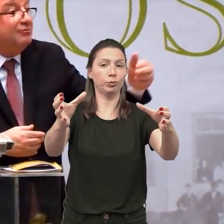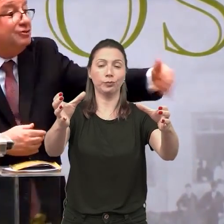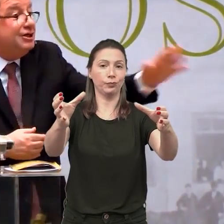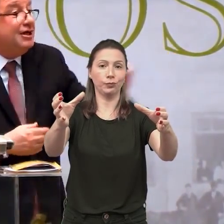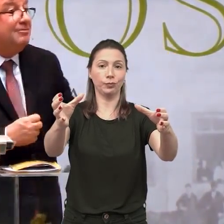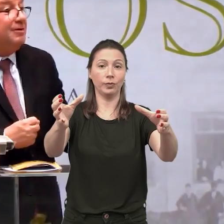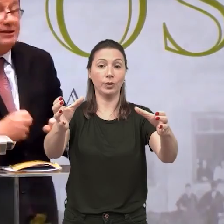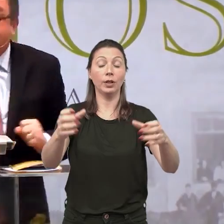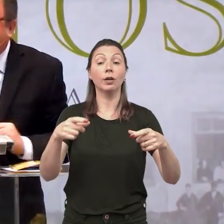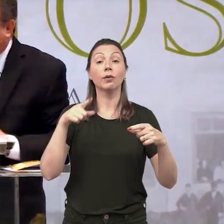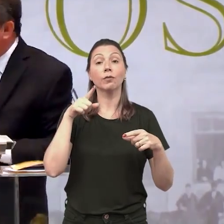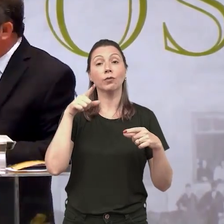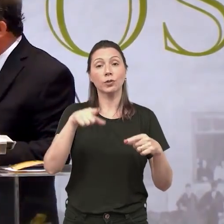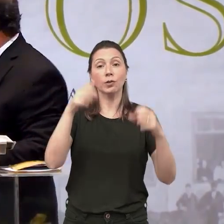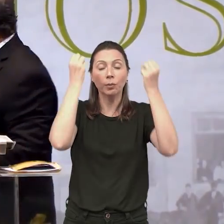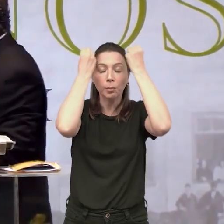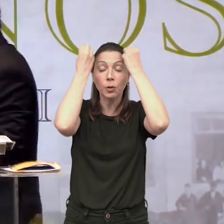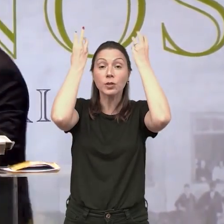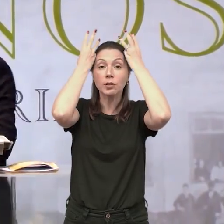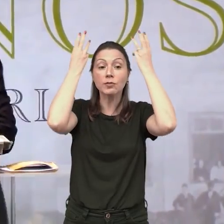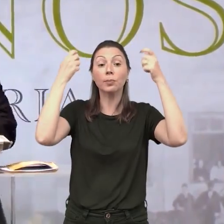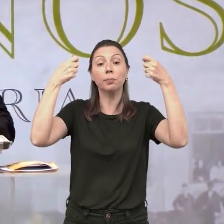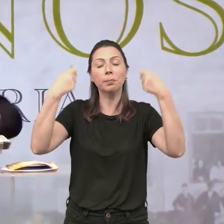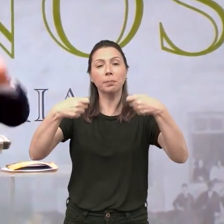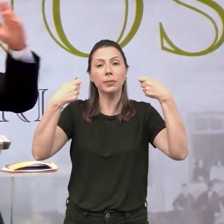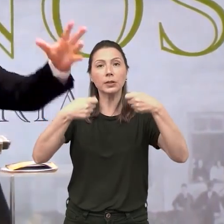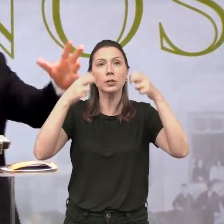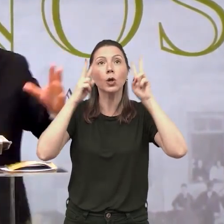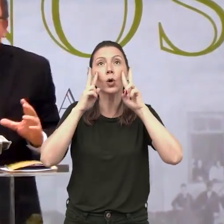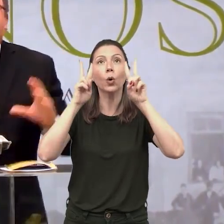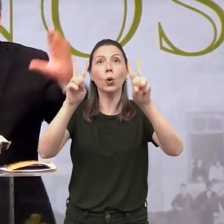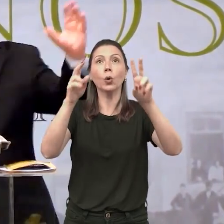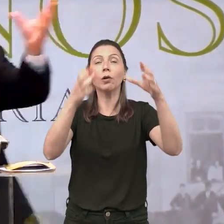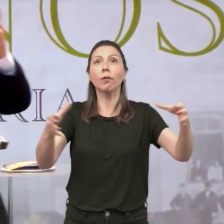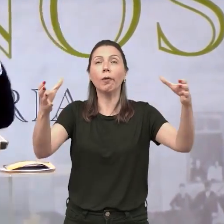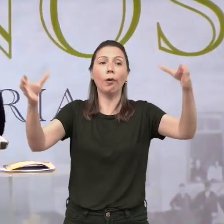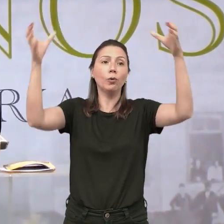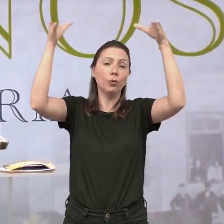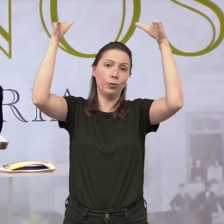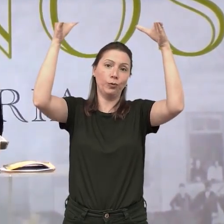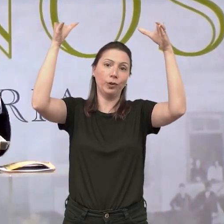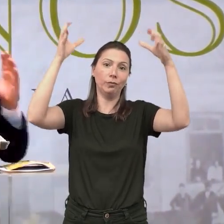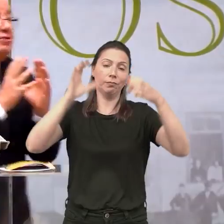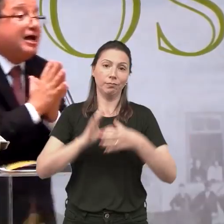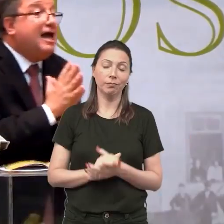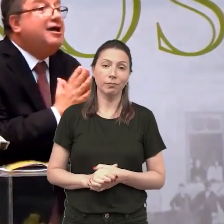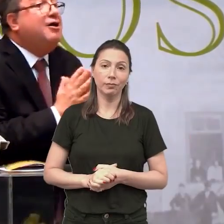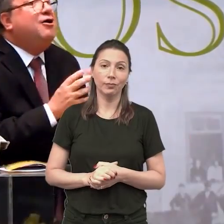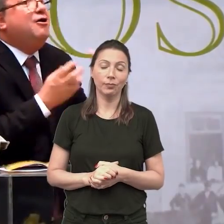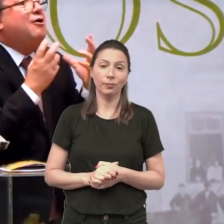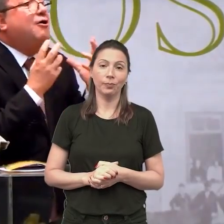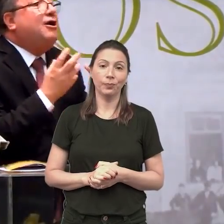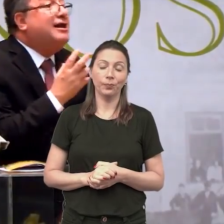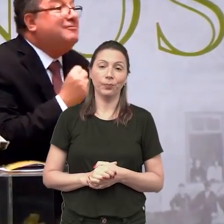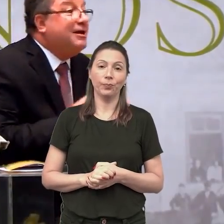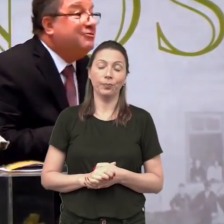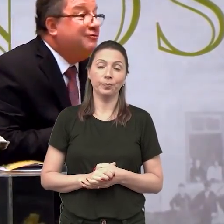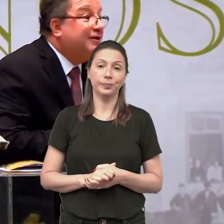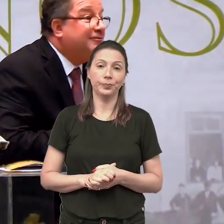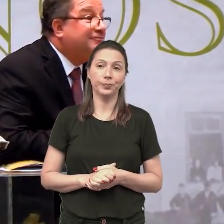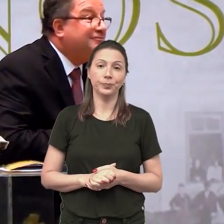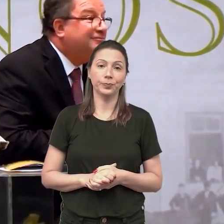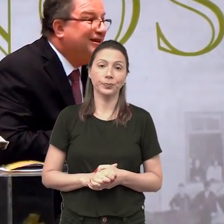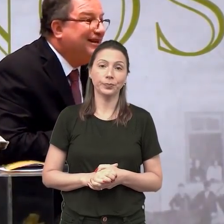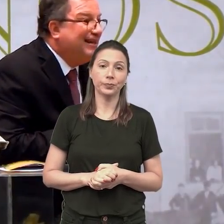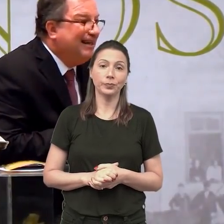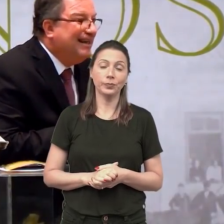pode ser um dia, pode ser 3 dias, pode ser uma semana, pode ser um mês. O que eu quero é que você fique o quê? Olhando para a